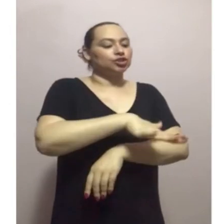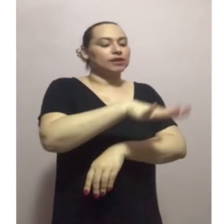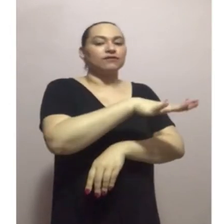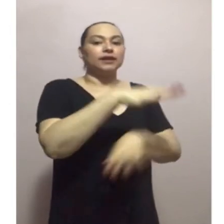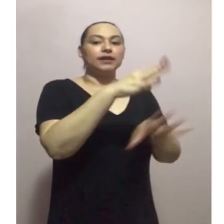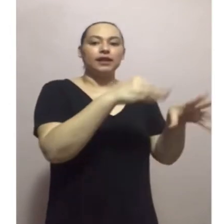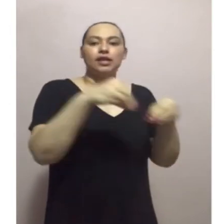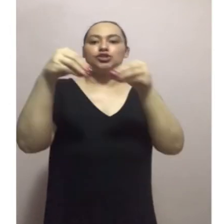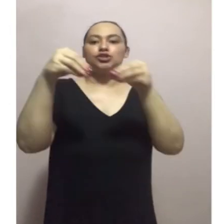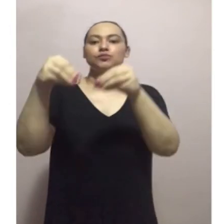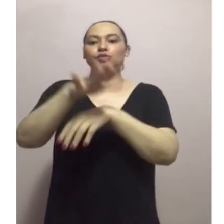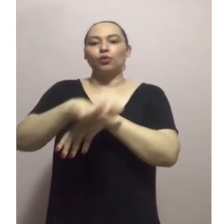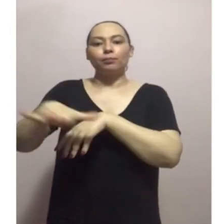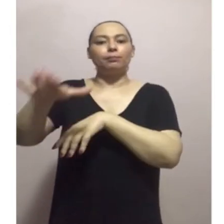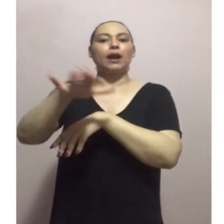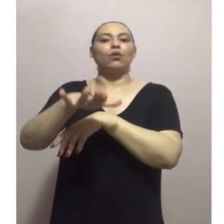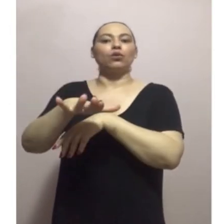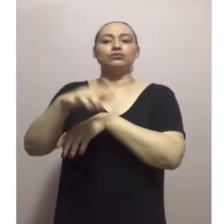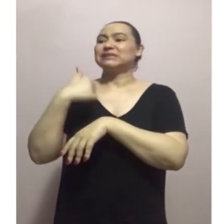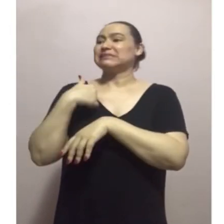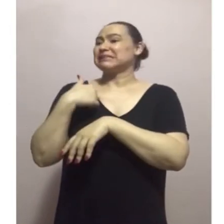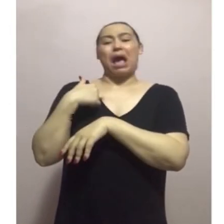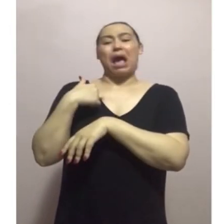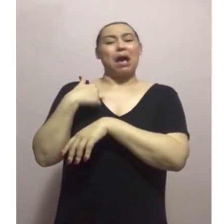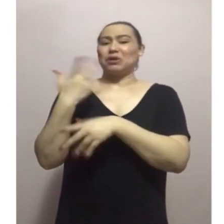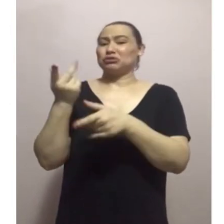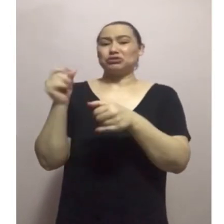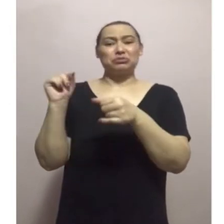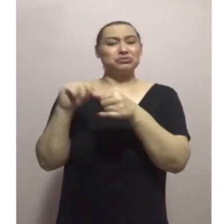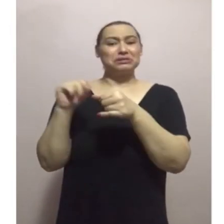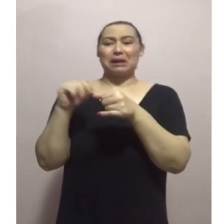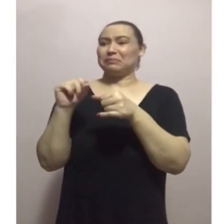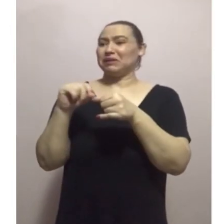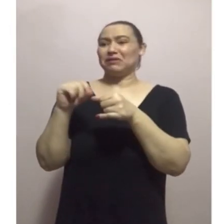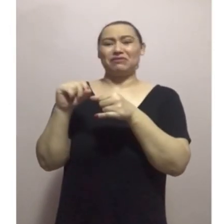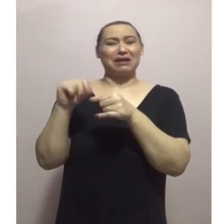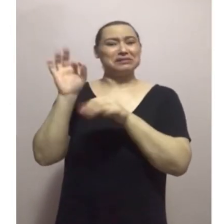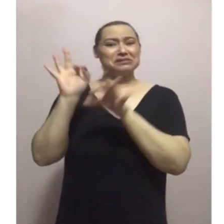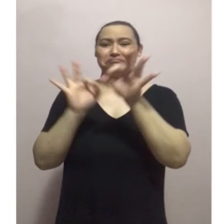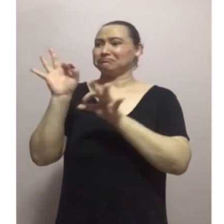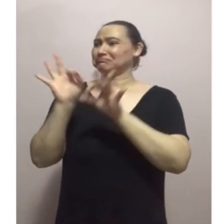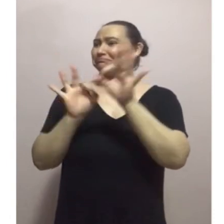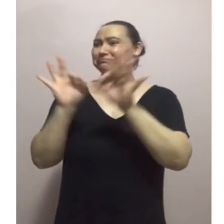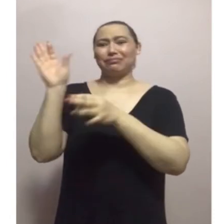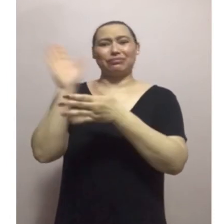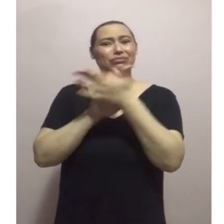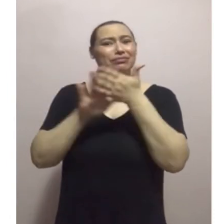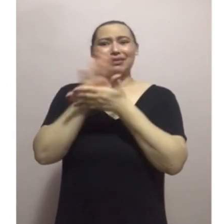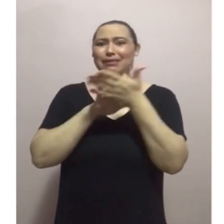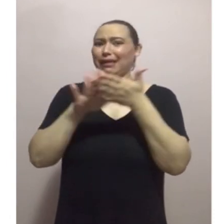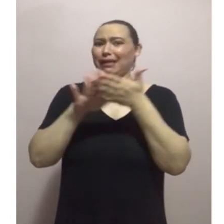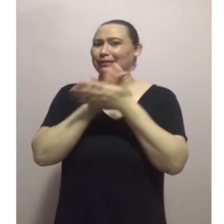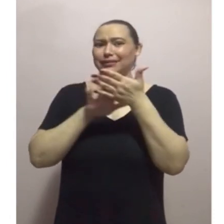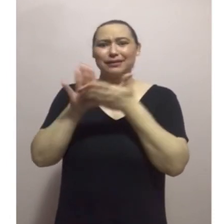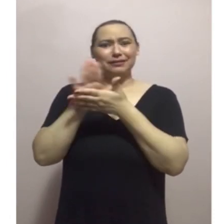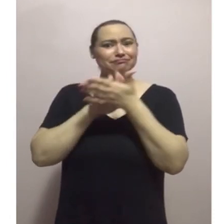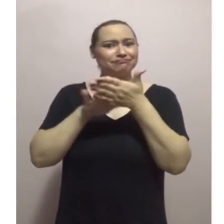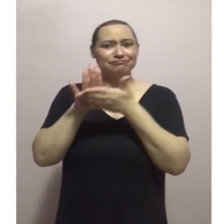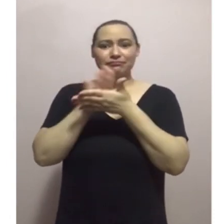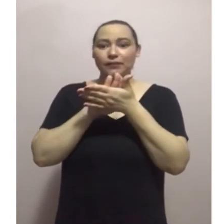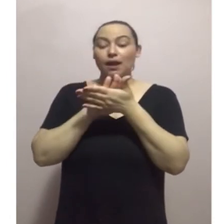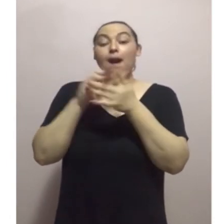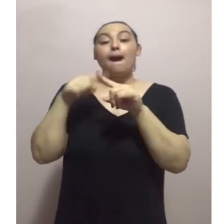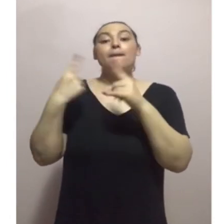relação à planilha financeira. Eu já não sabia mais nem fazer uma planilha de audiovisual, confesso a você, mas